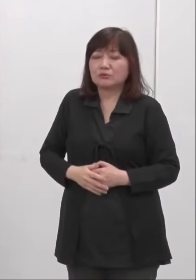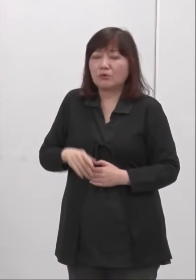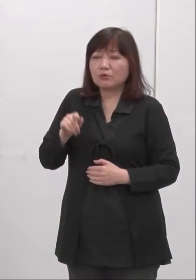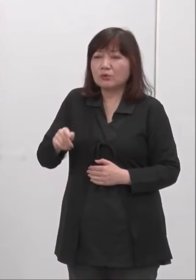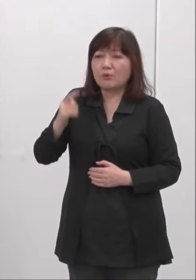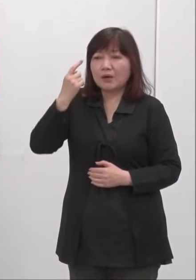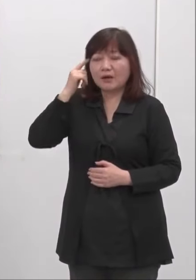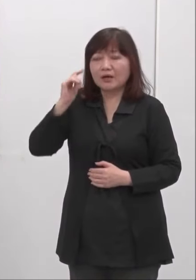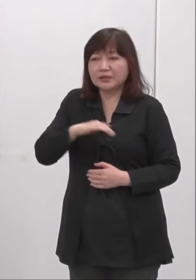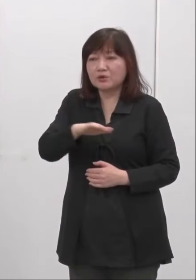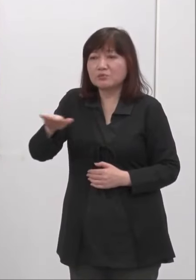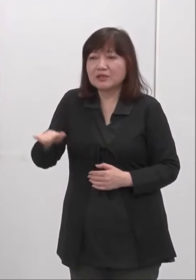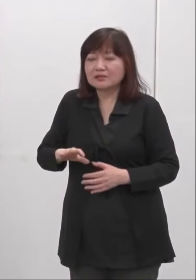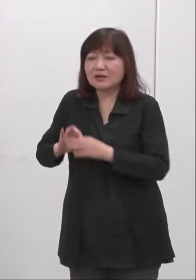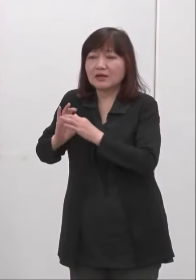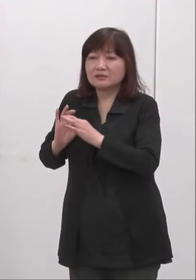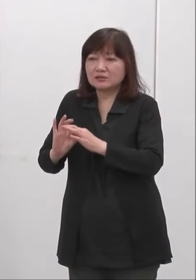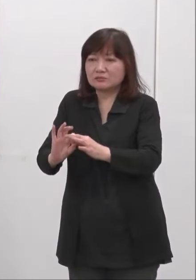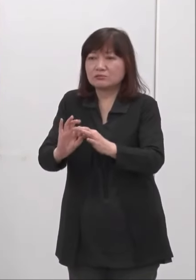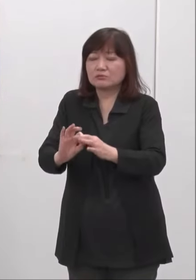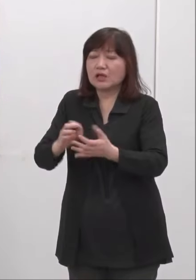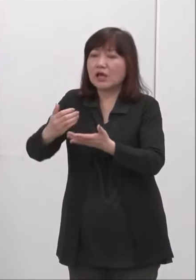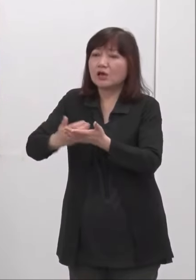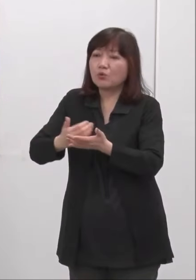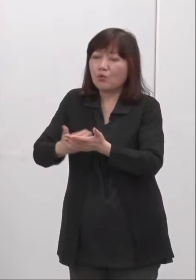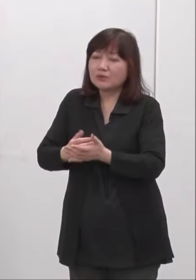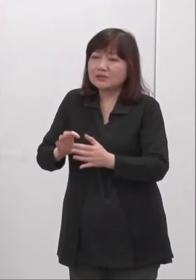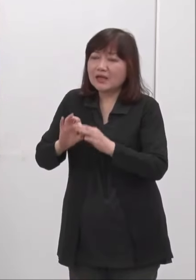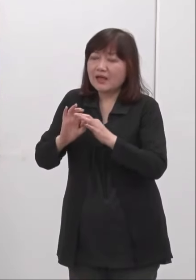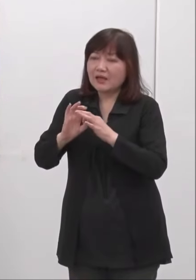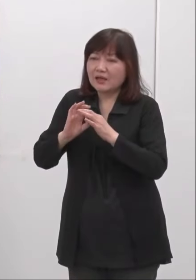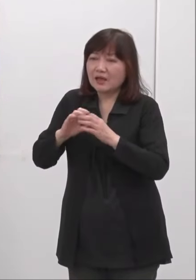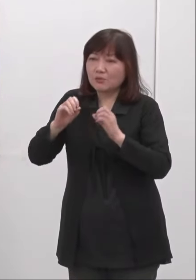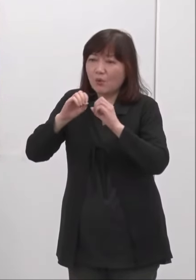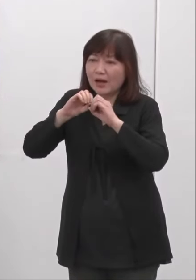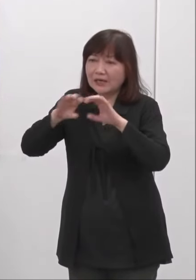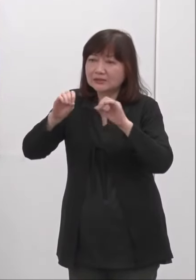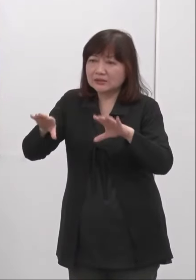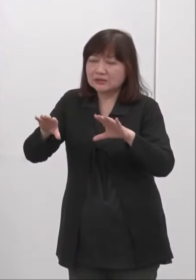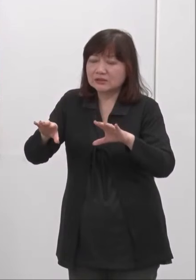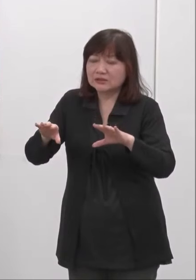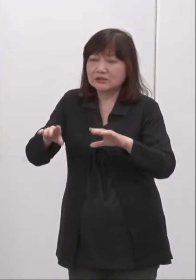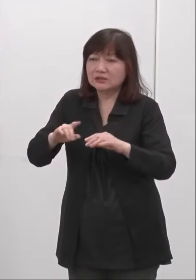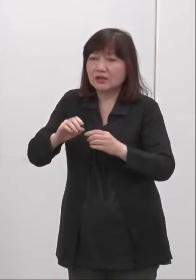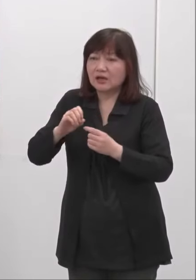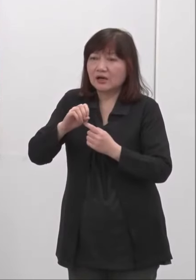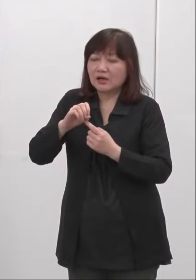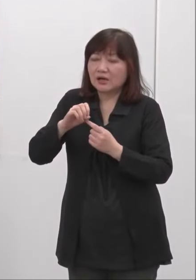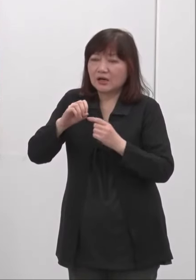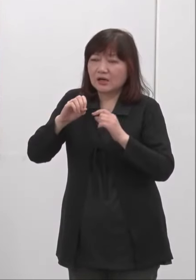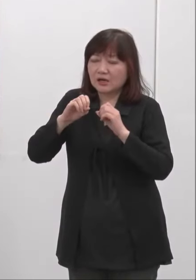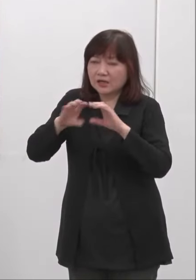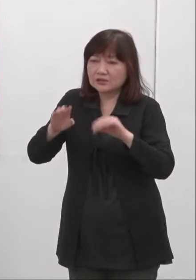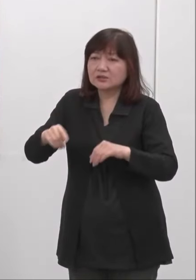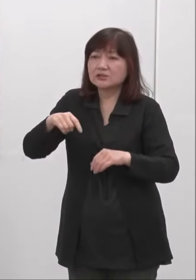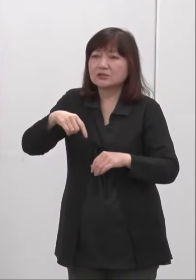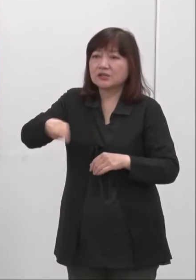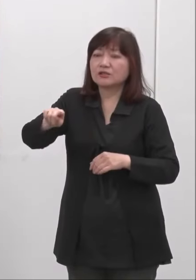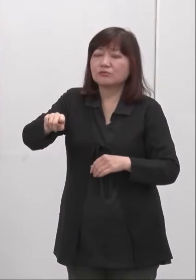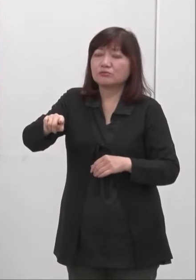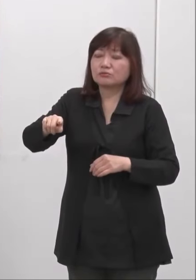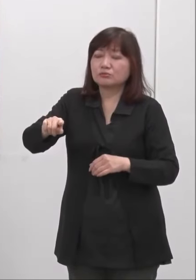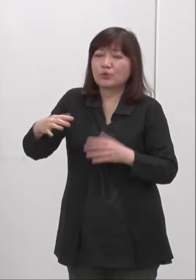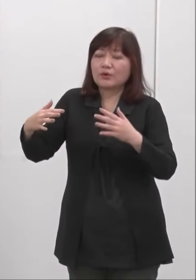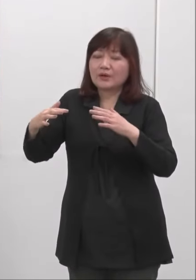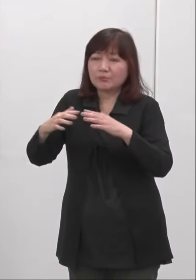さんがですね、これは引き続きやっぱり残して発信していく場にするっていう検討がされてる